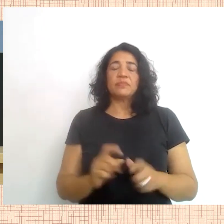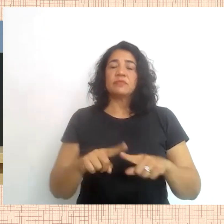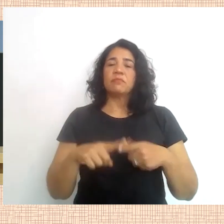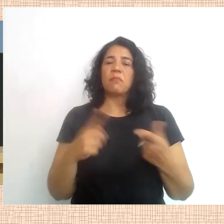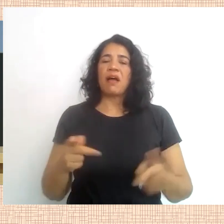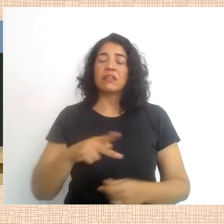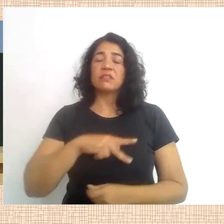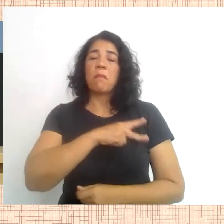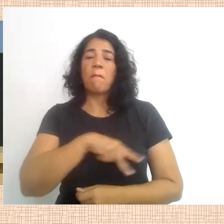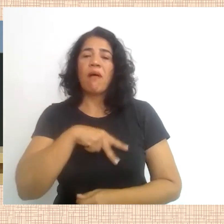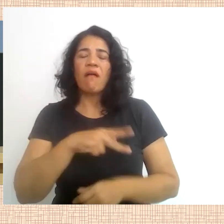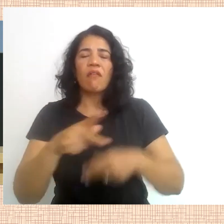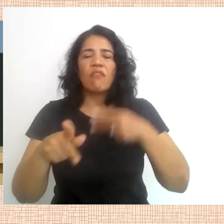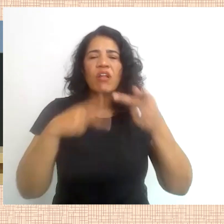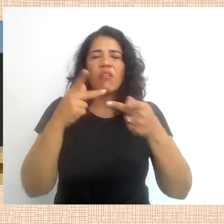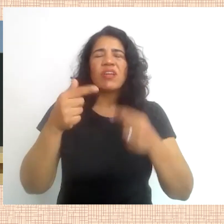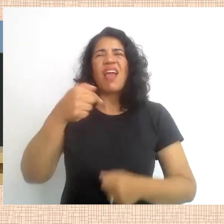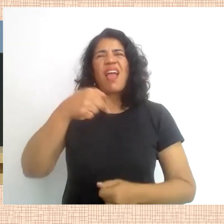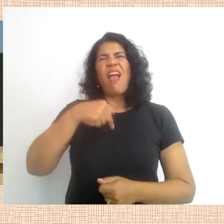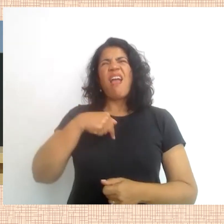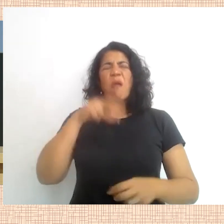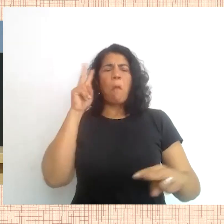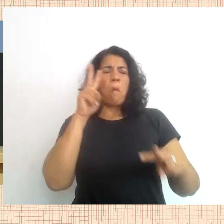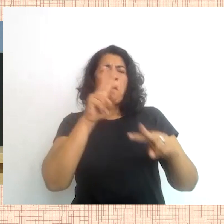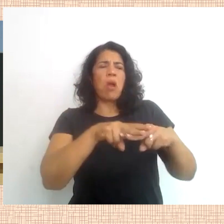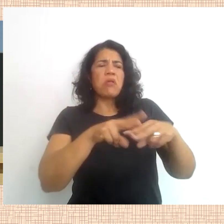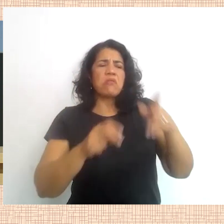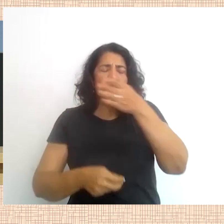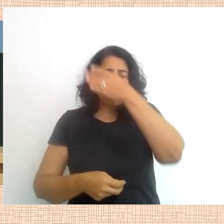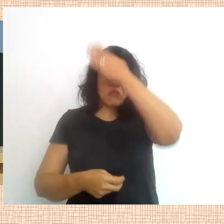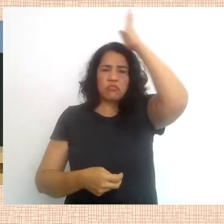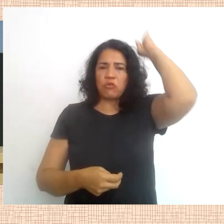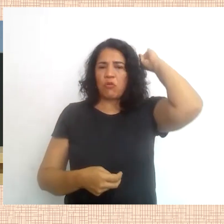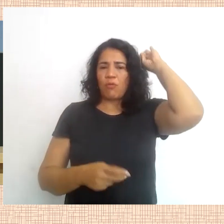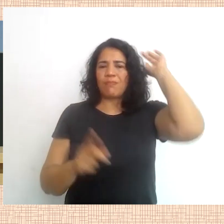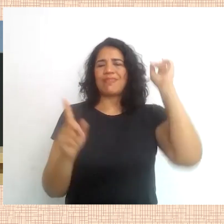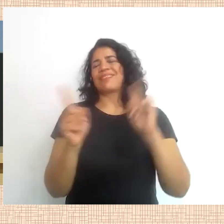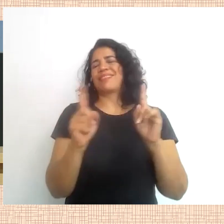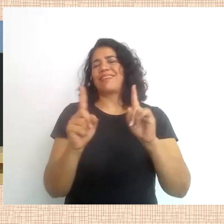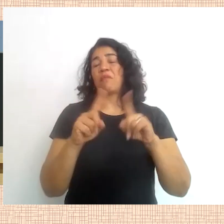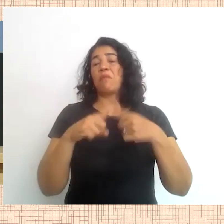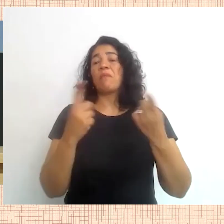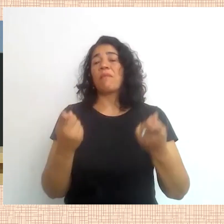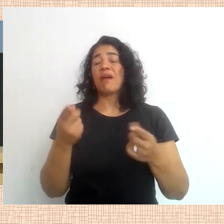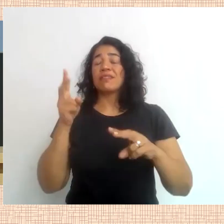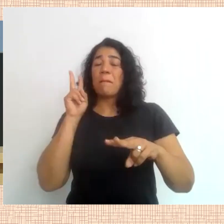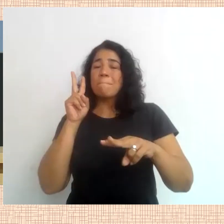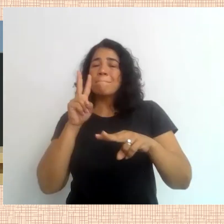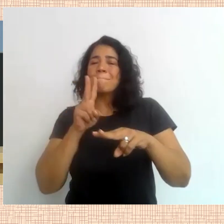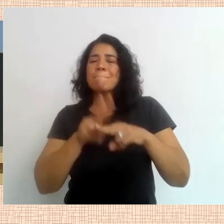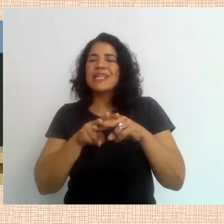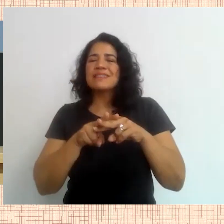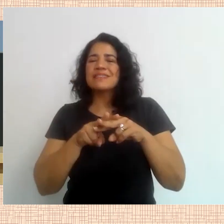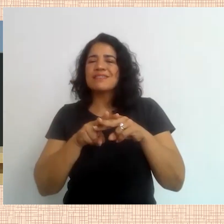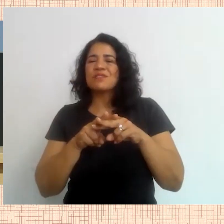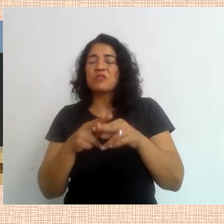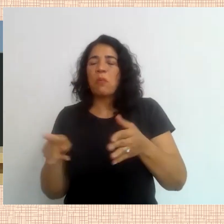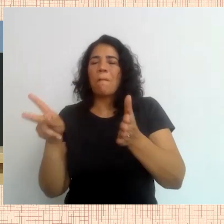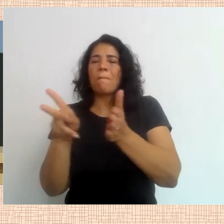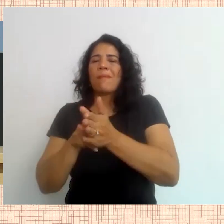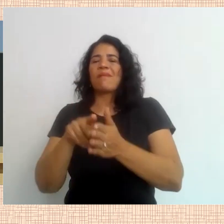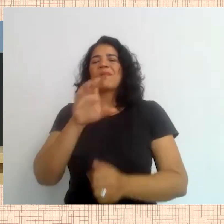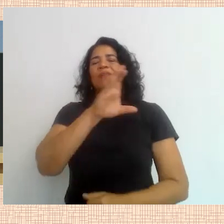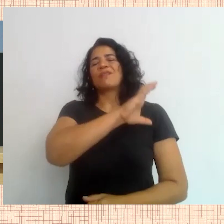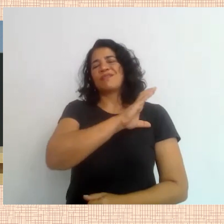Jesus. Por amor de vós, gentios, se é que tendes ouvido a respeito